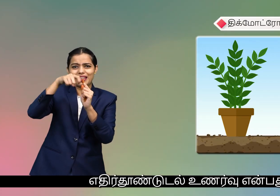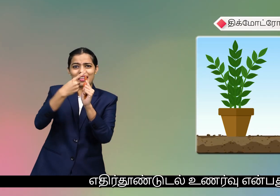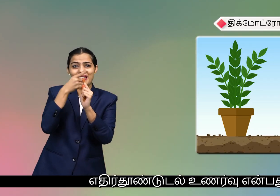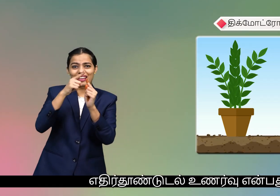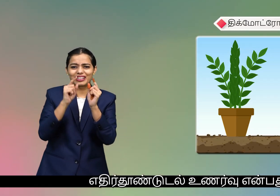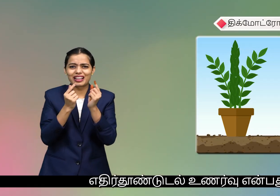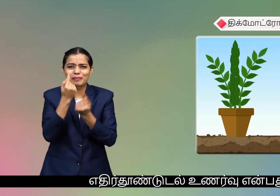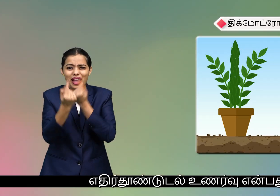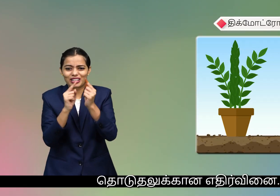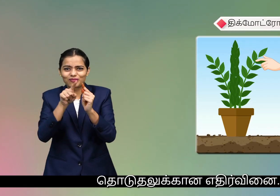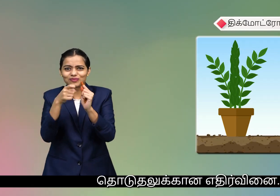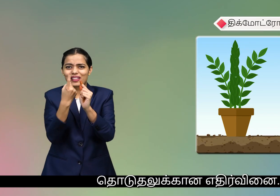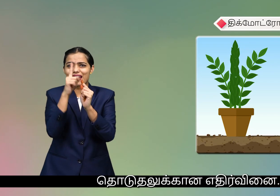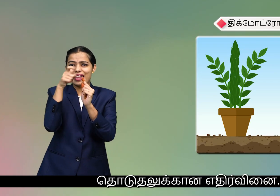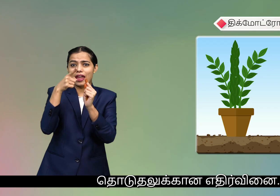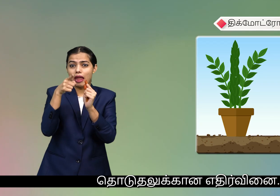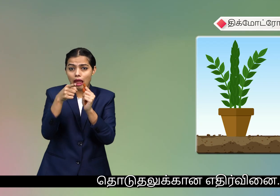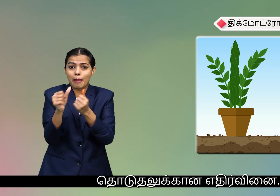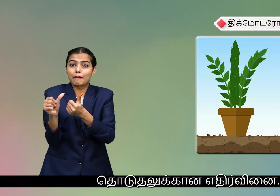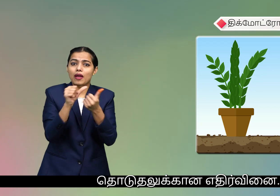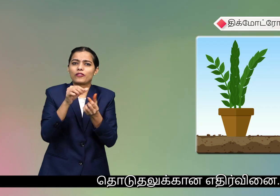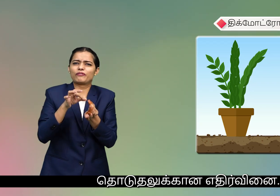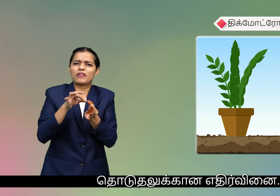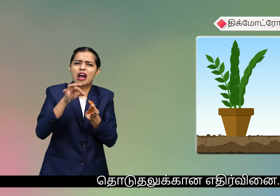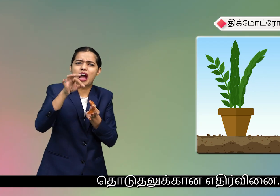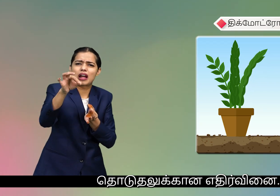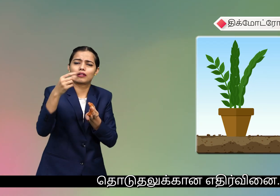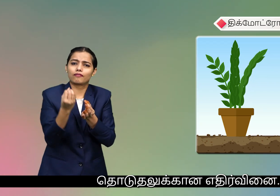எதிர்தூண்டுதல் உணர்வு என்பது தொடுதலுக்கான எதிர்வினை.